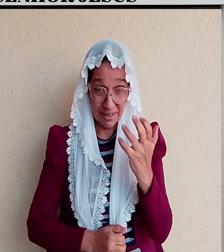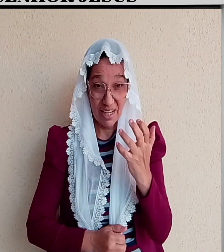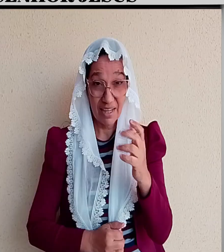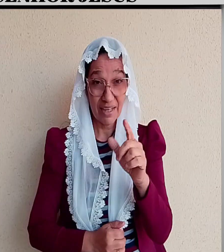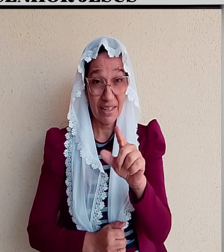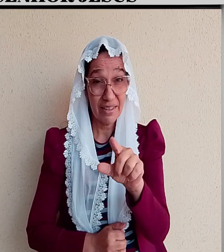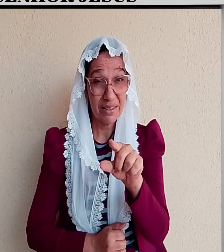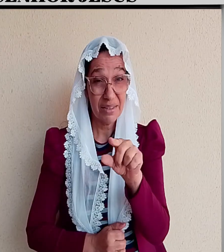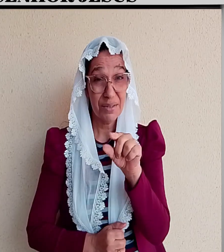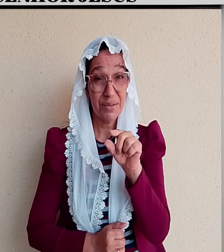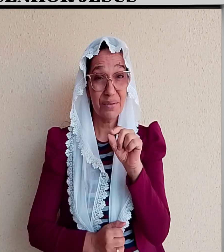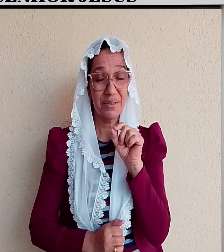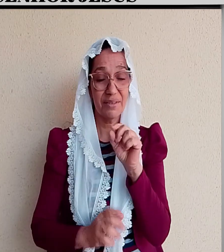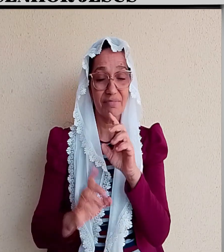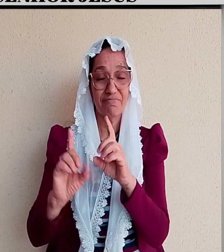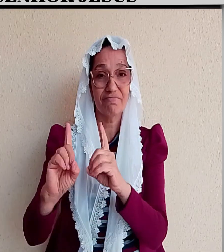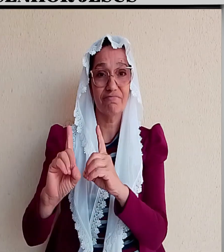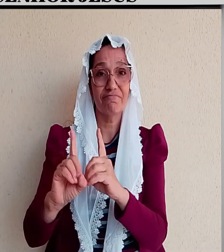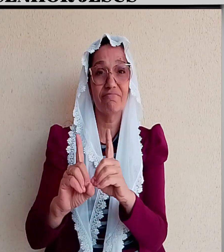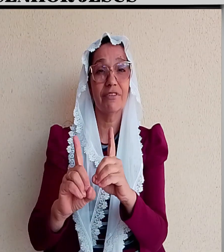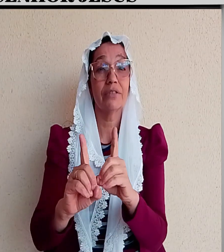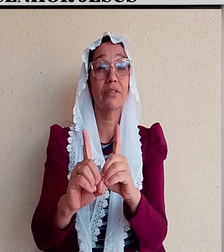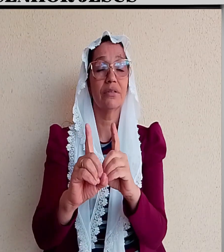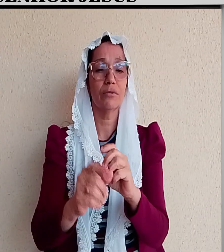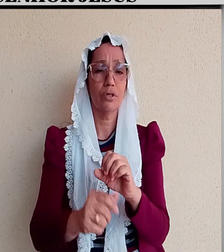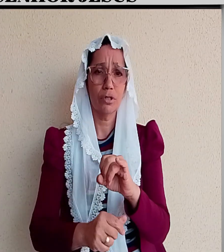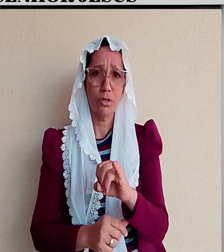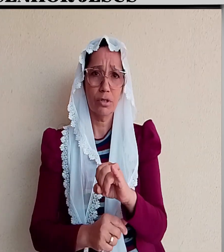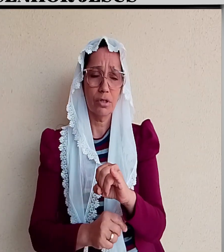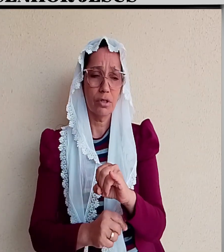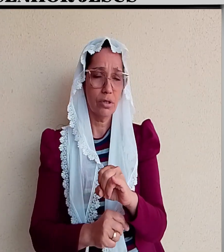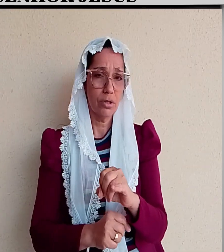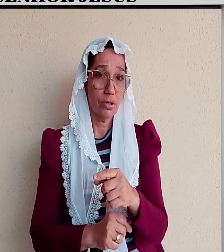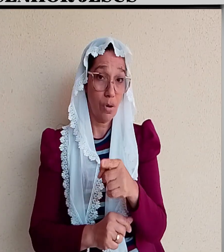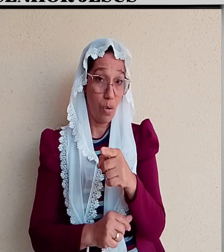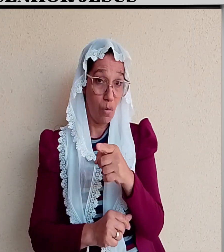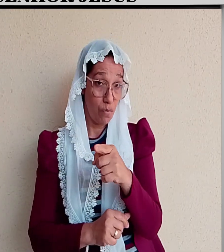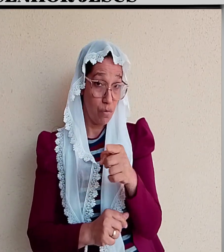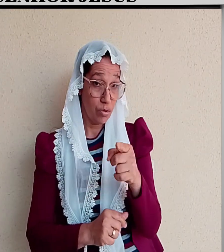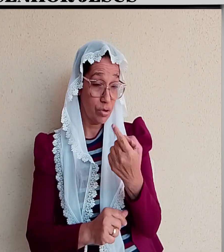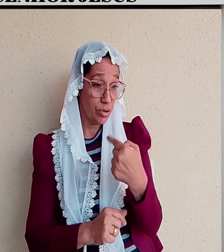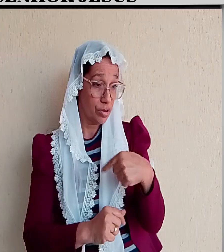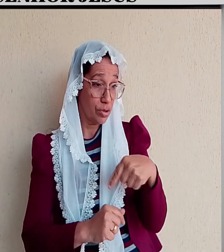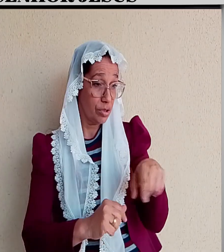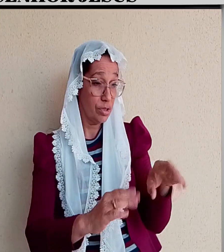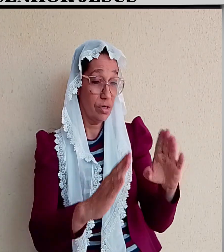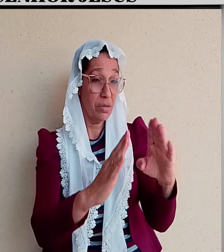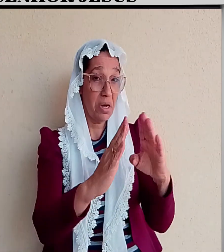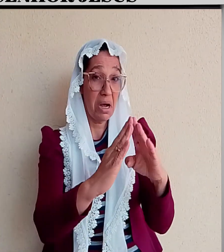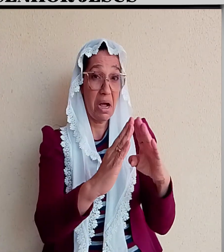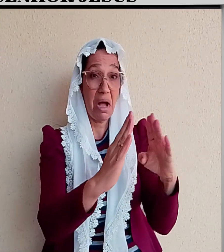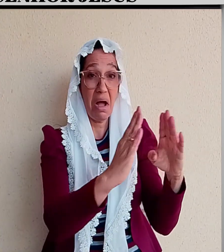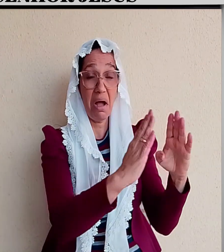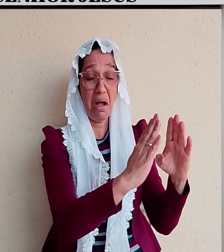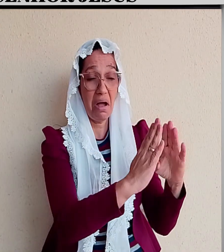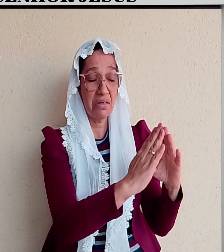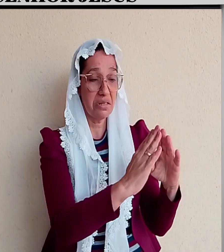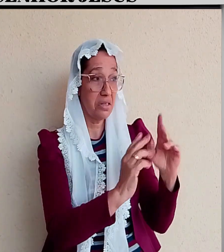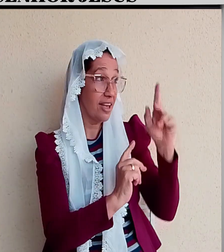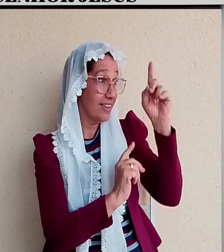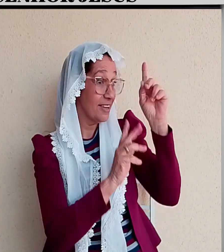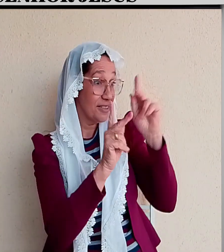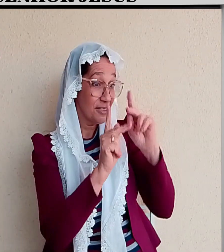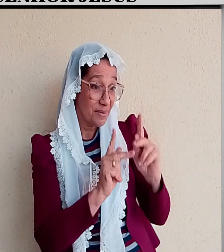e alguém não responder, o Senhor te diz, esta paz retornará para a vossa cabeça, aleluia, Jesus. E que eu sinto o Senhor aqui para passar